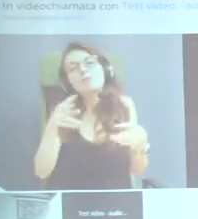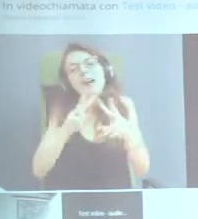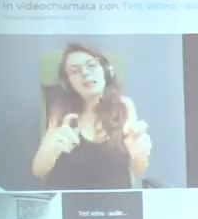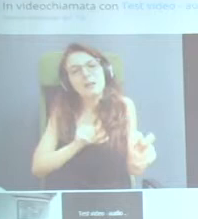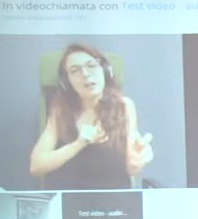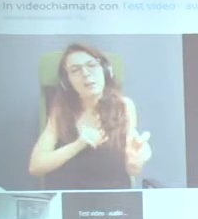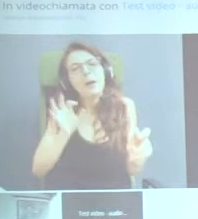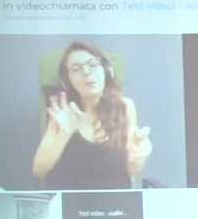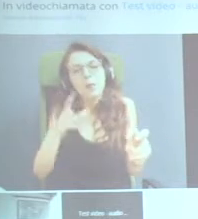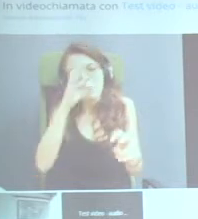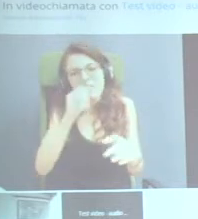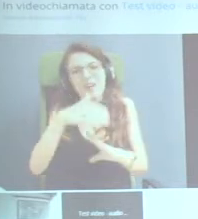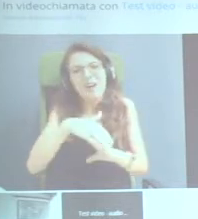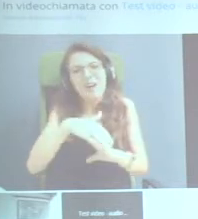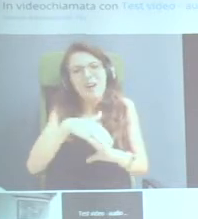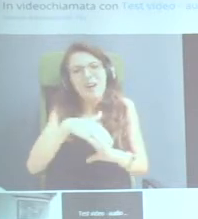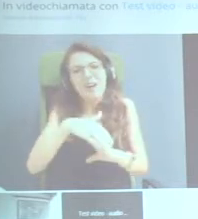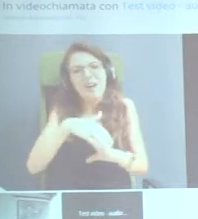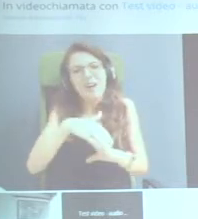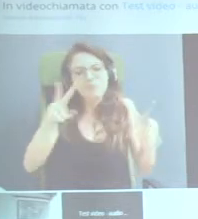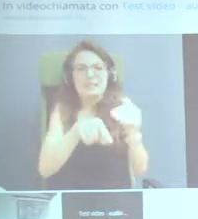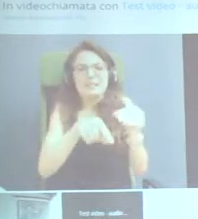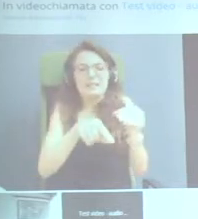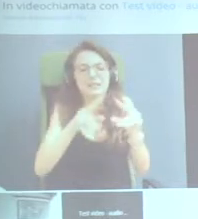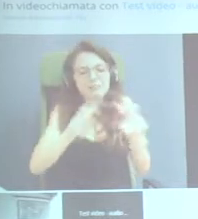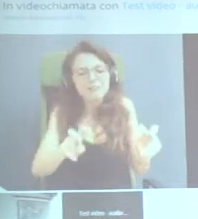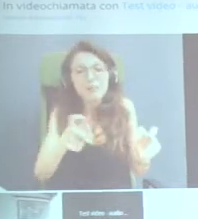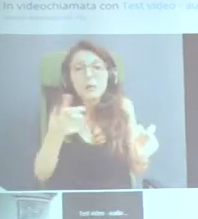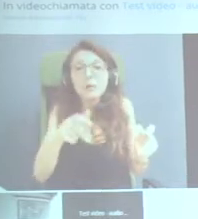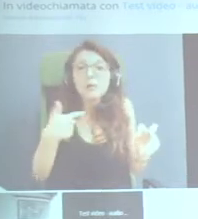fare delle prove tecniche della piattaforma che già esiste